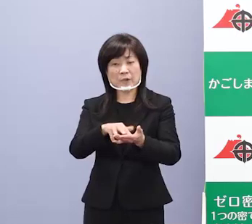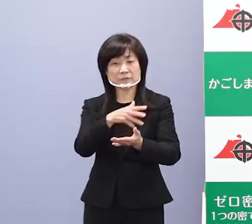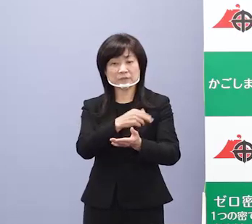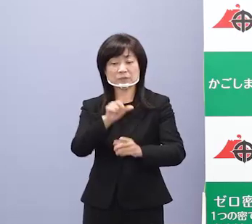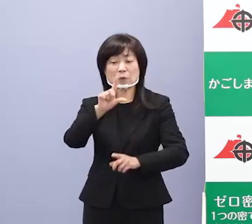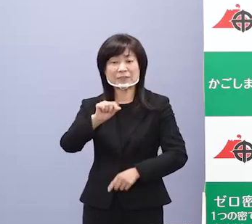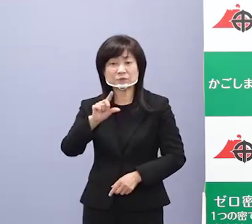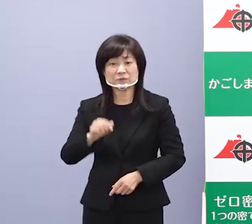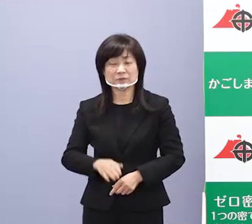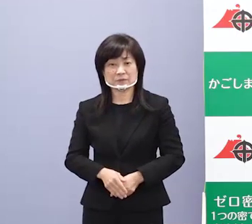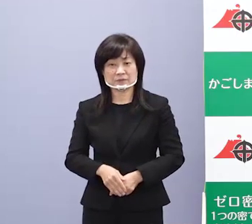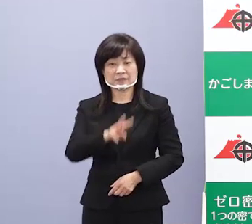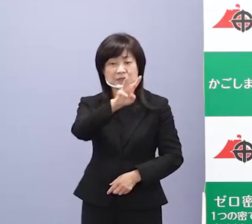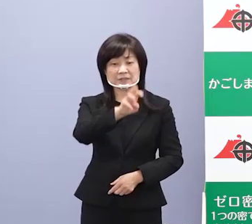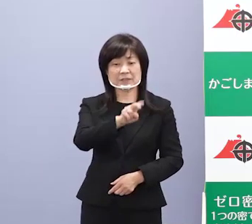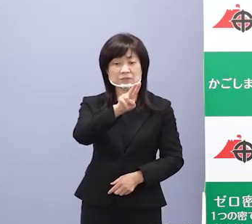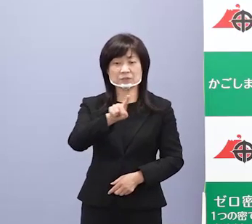は